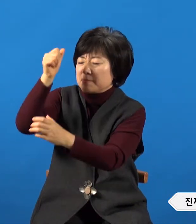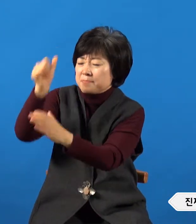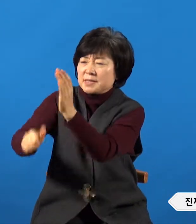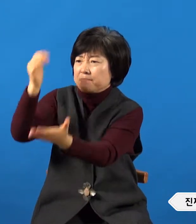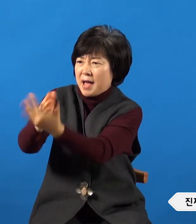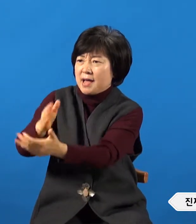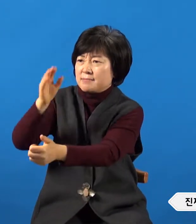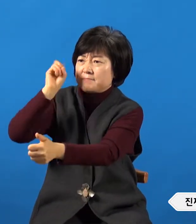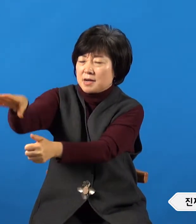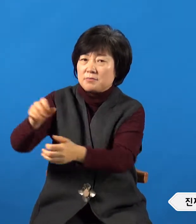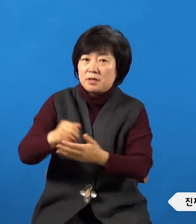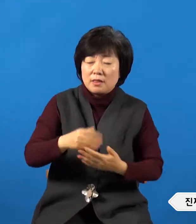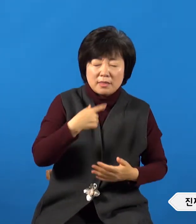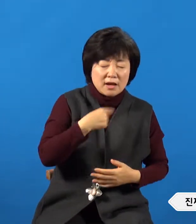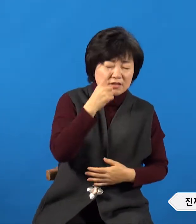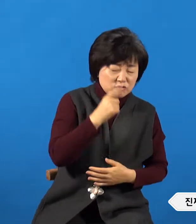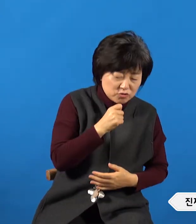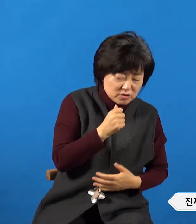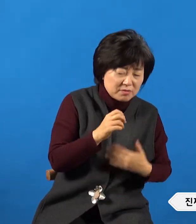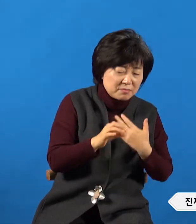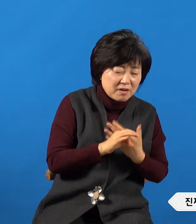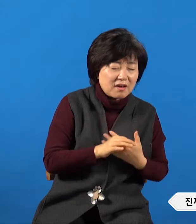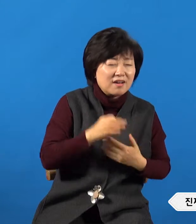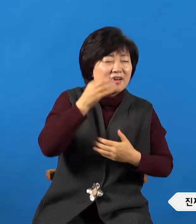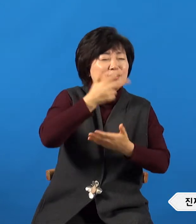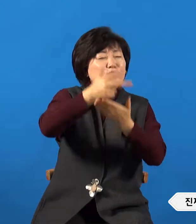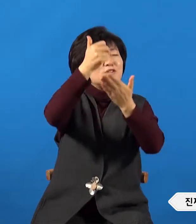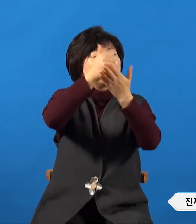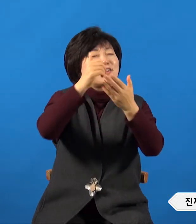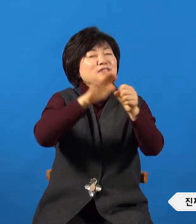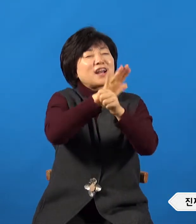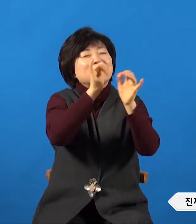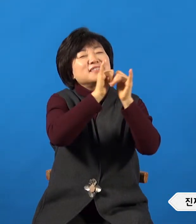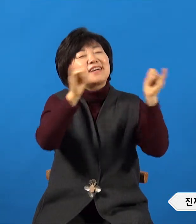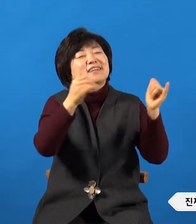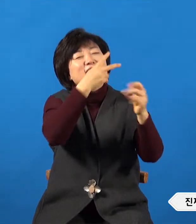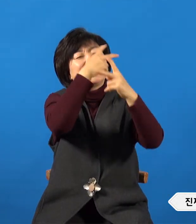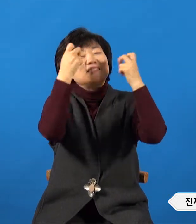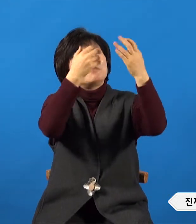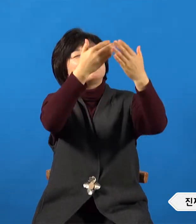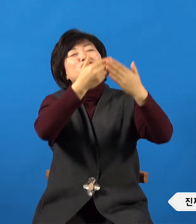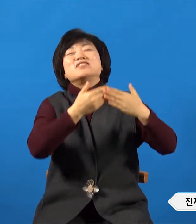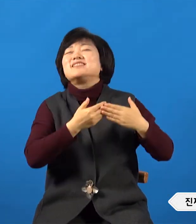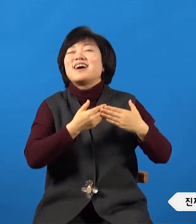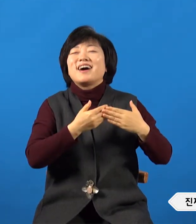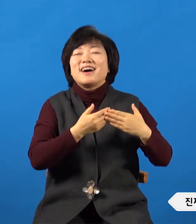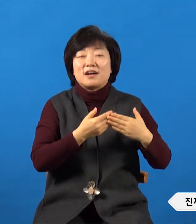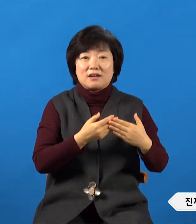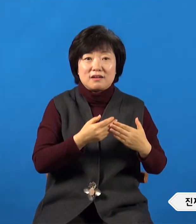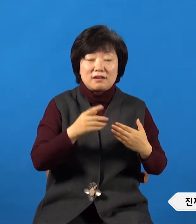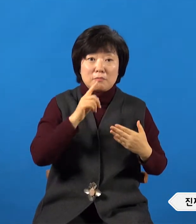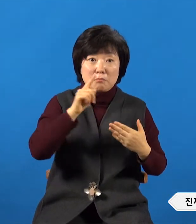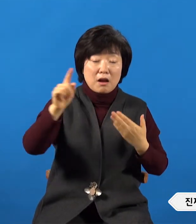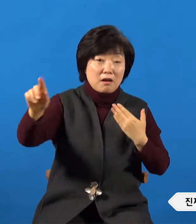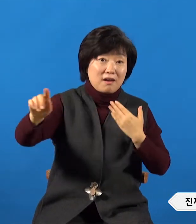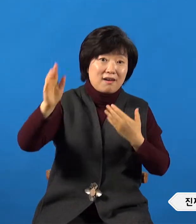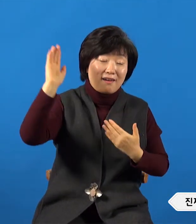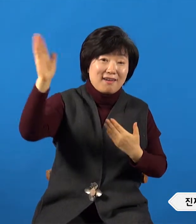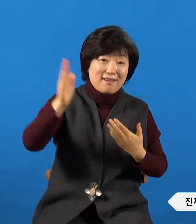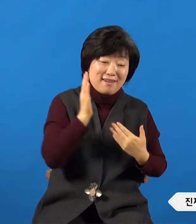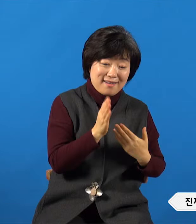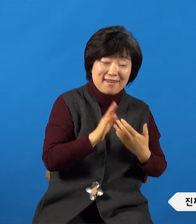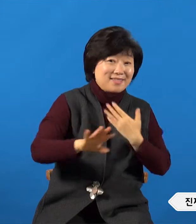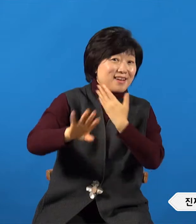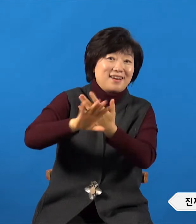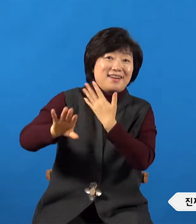이야기하고 내가 졸면 주께서 사랑하는 자에게 잠을 주시는도다 라고 이야기합니다. 남에